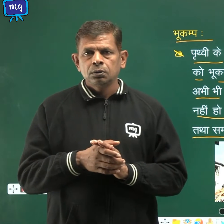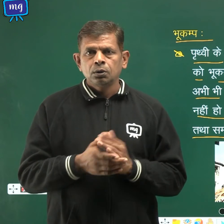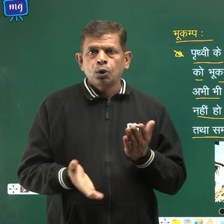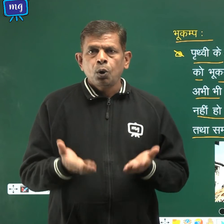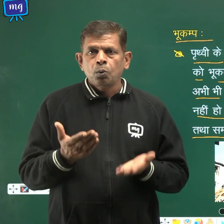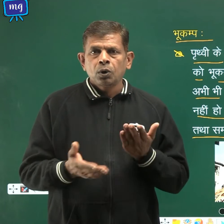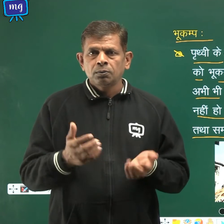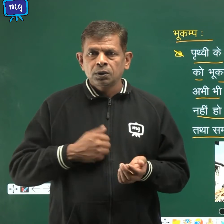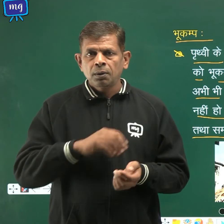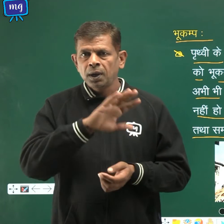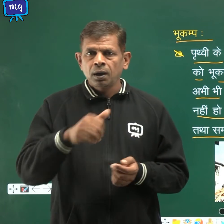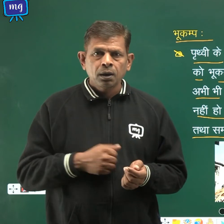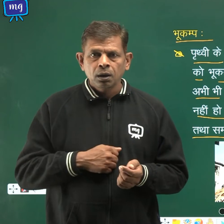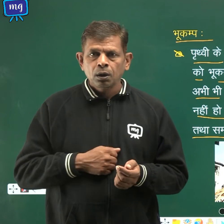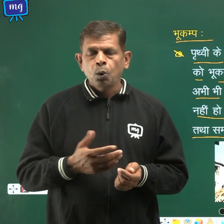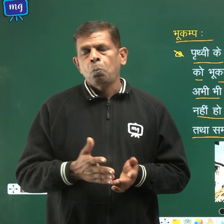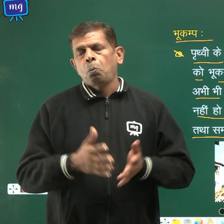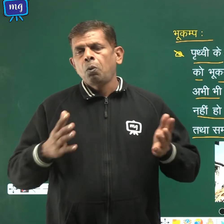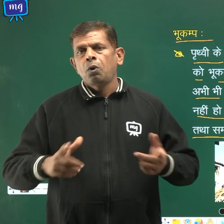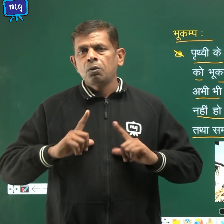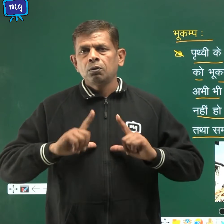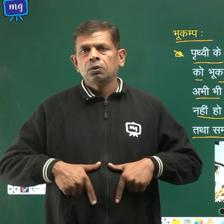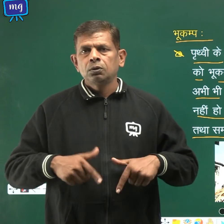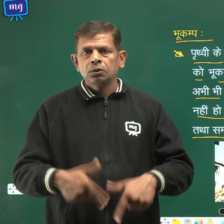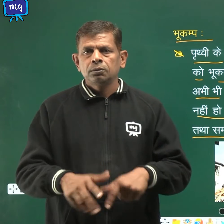भूकंप से हमें बहुत नुकसान होता है।